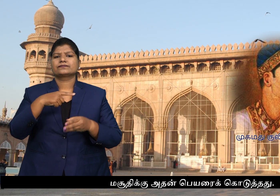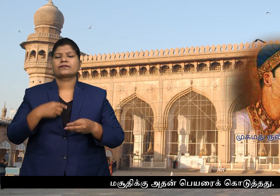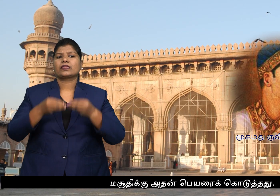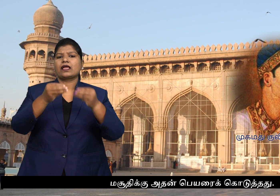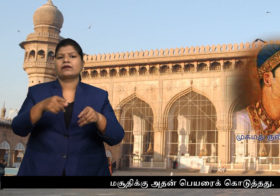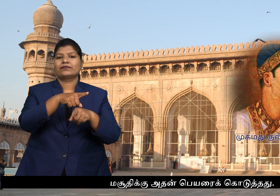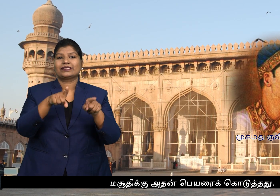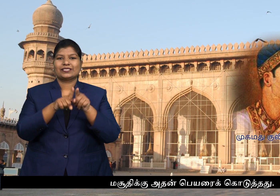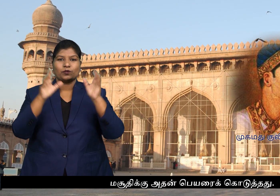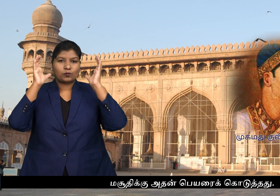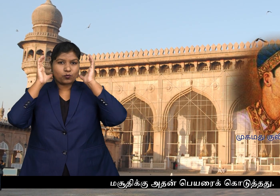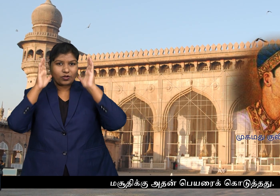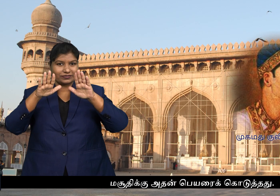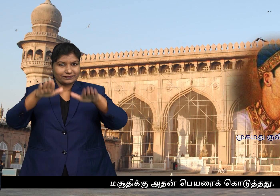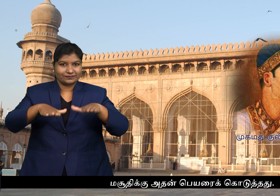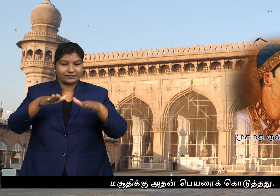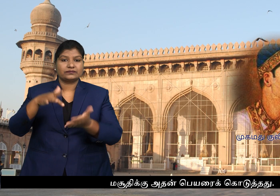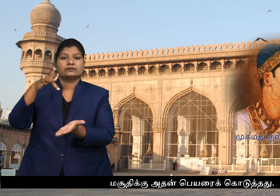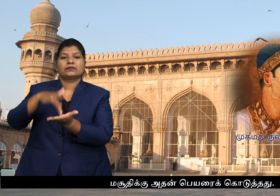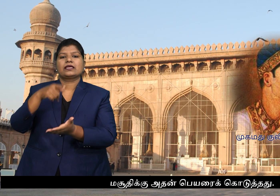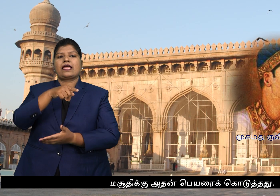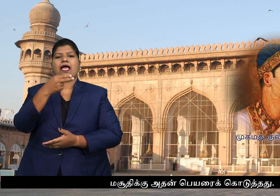மசூதிக்கு அதன் பெயரை கொடுத்தது.